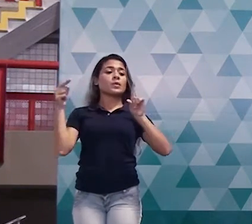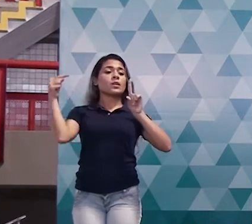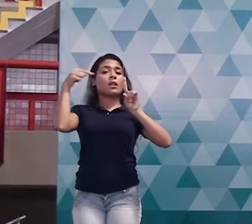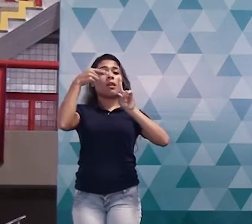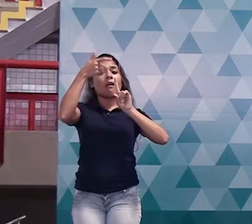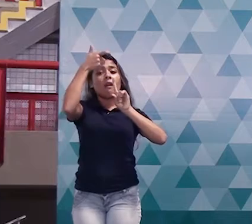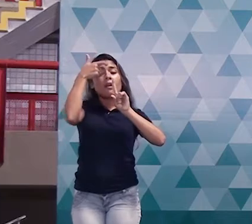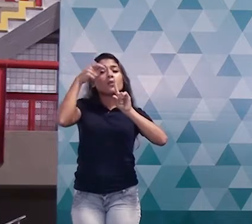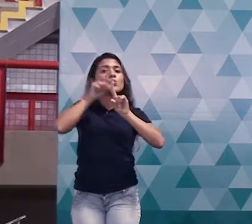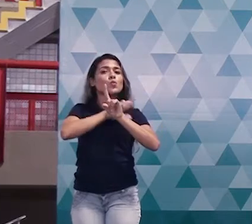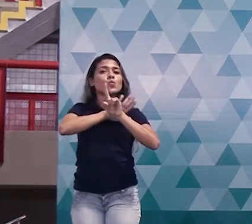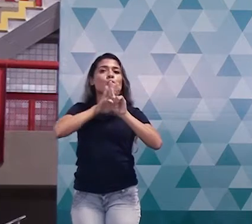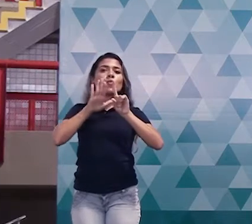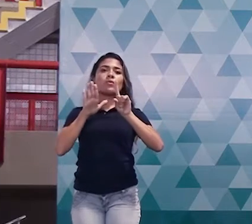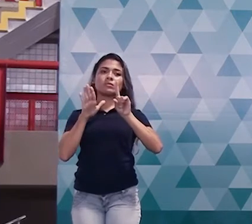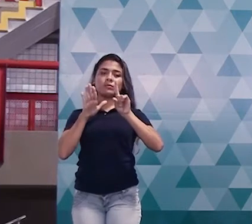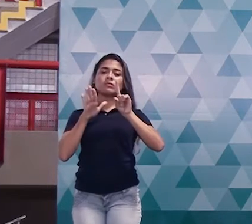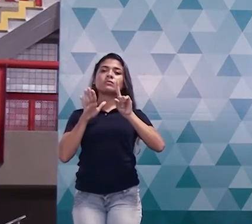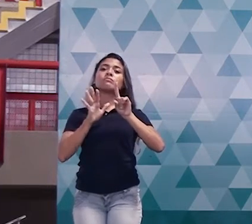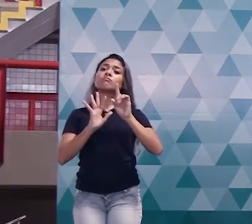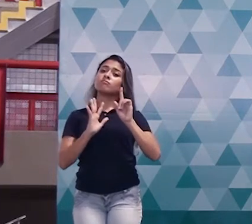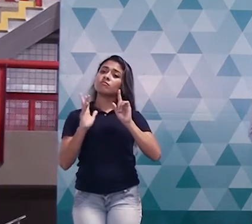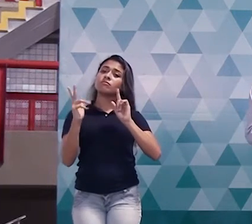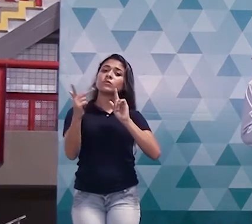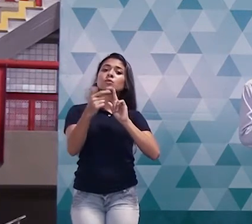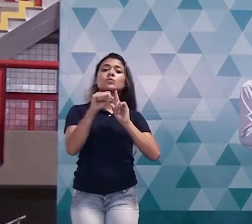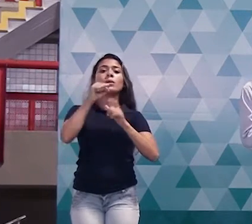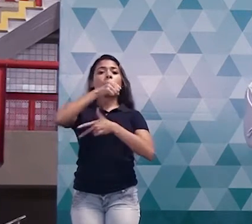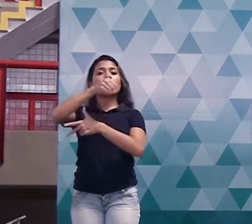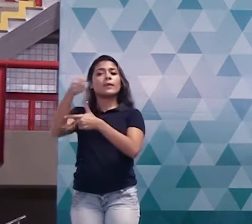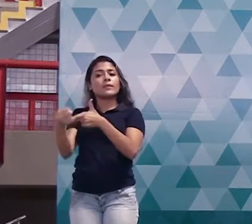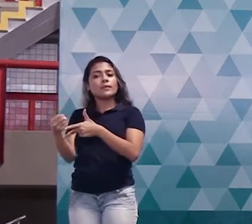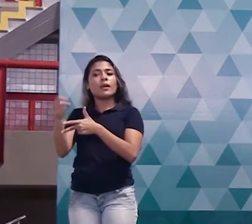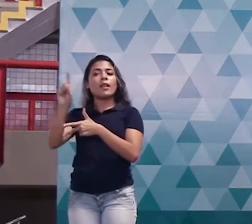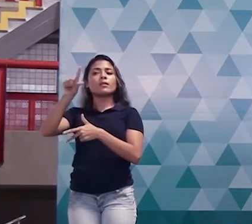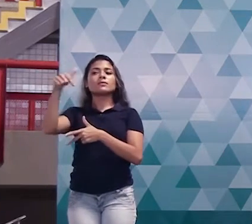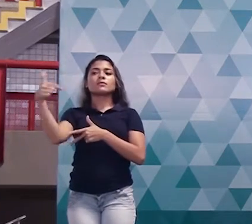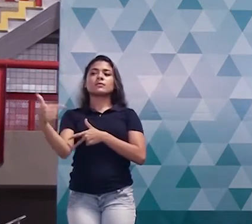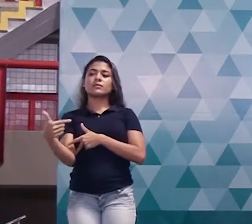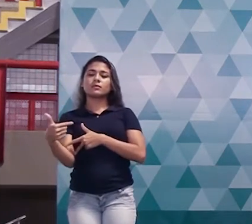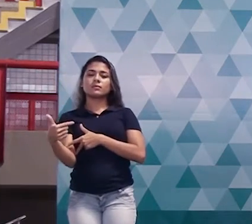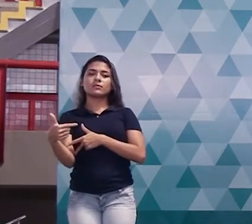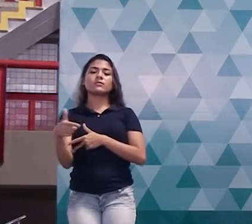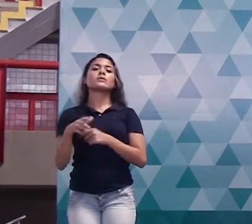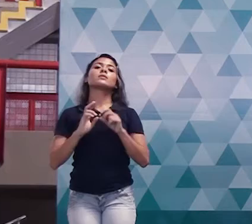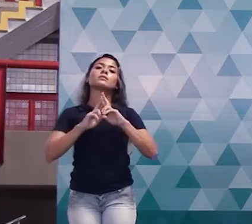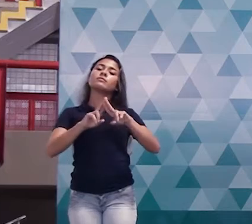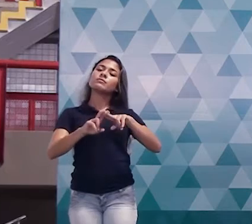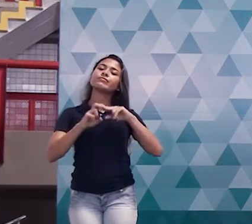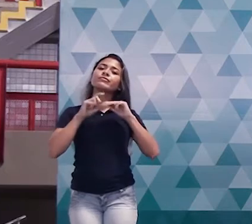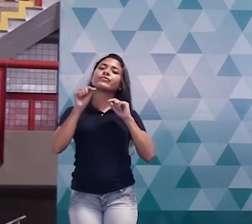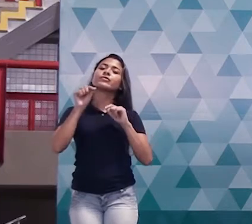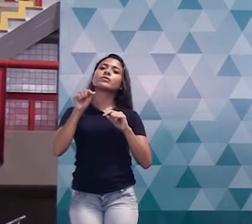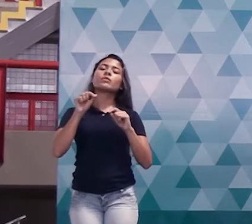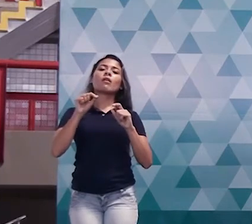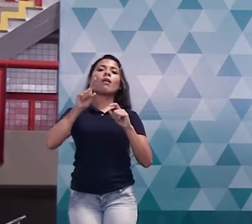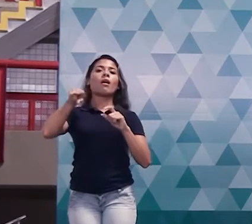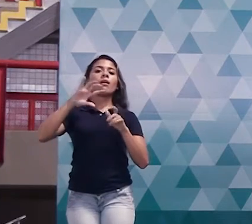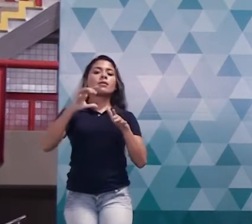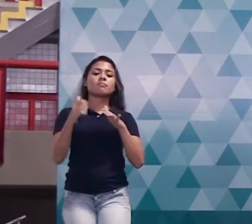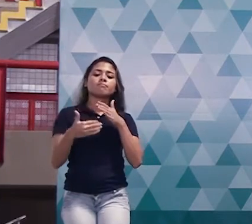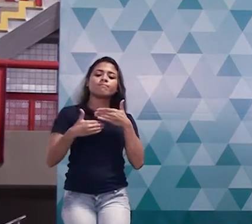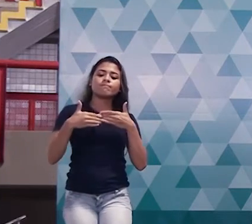os demais poderes lhe eram subordinados. Então, durante todo o primeiro reinado, você vai ter uma